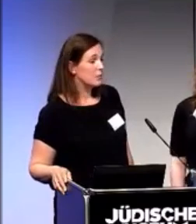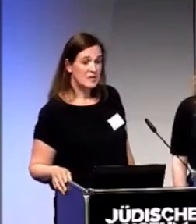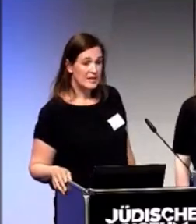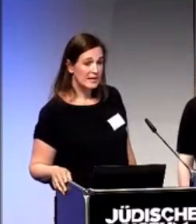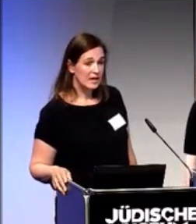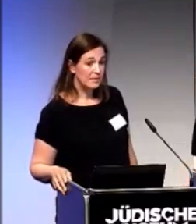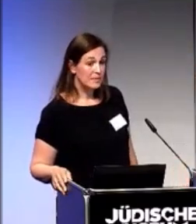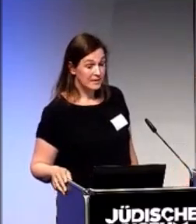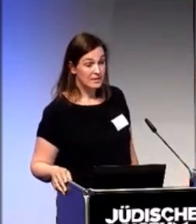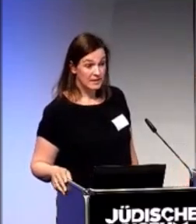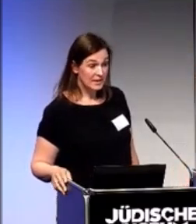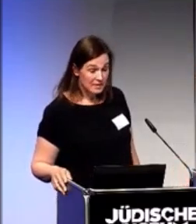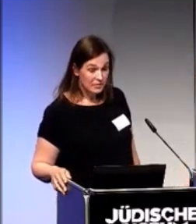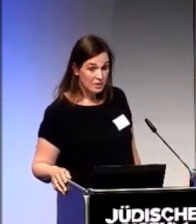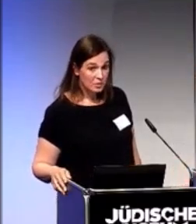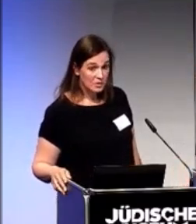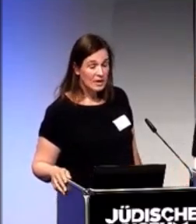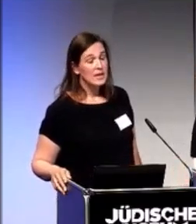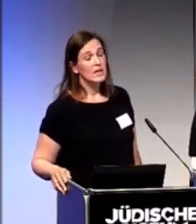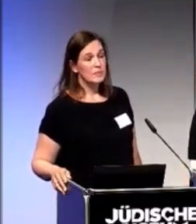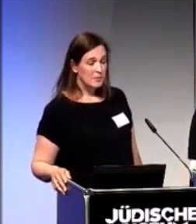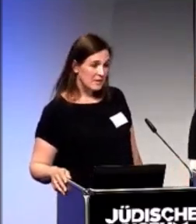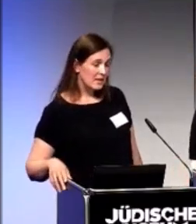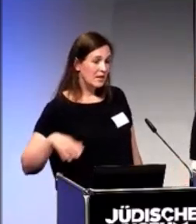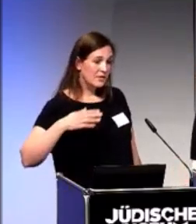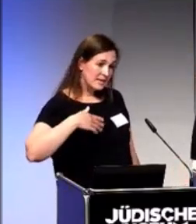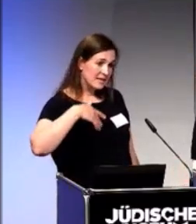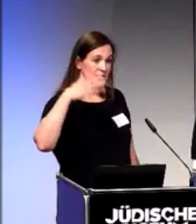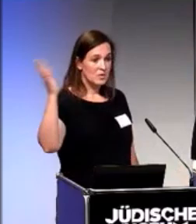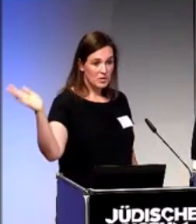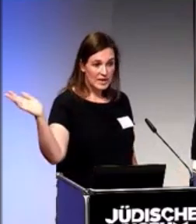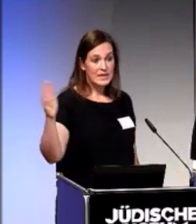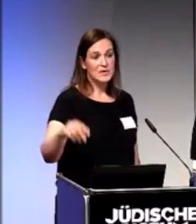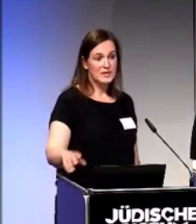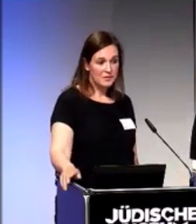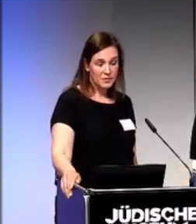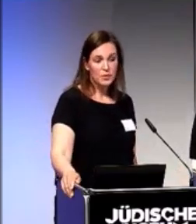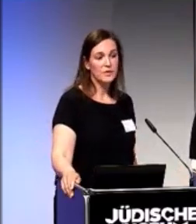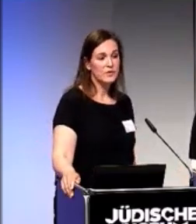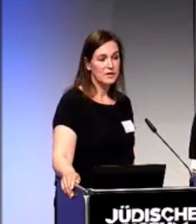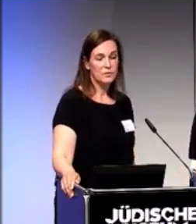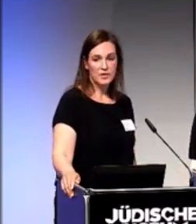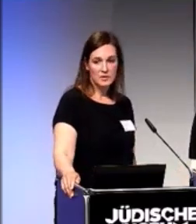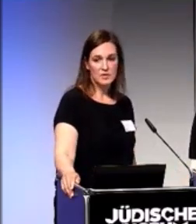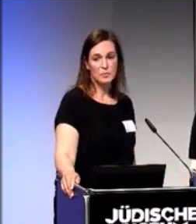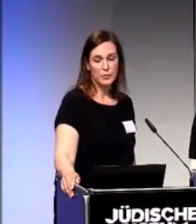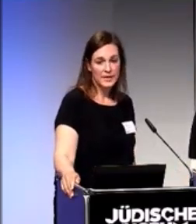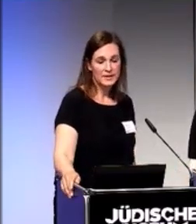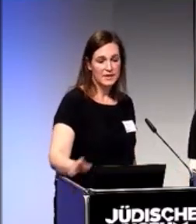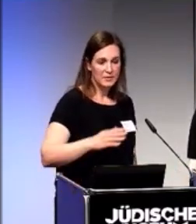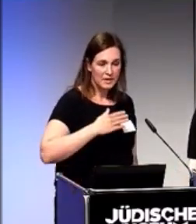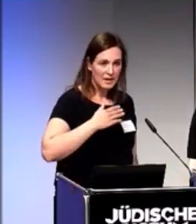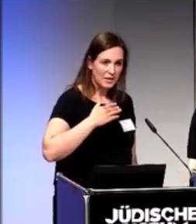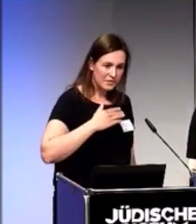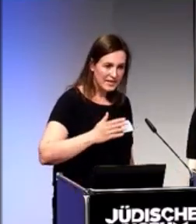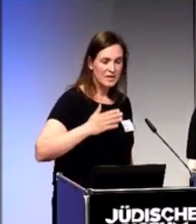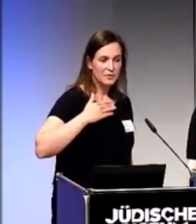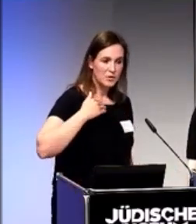Aufrufzahlen haben bei den DGS-Videos. Ich bin mir sicher, wenn ich das jetzt noch so ein halbes Jahr verfolgen werde und wir dieses Projekt einfach weiter